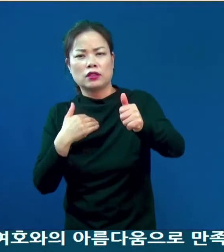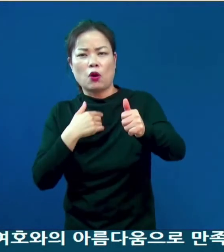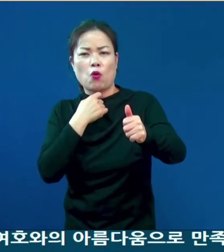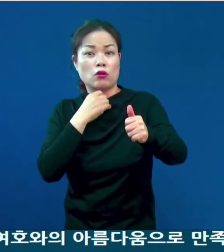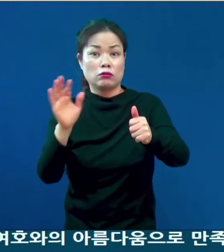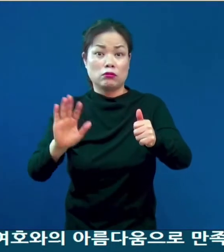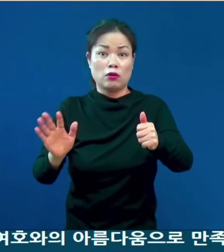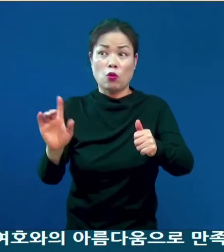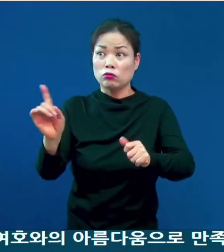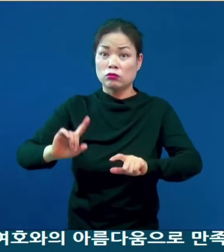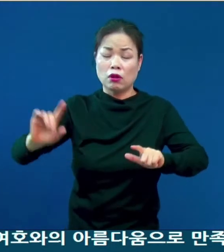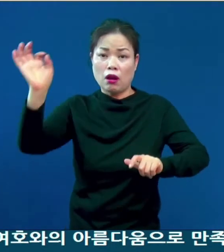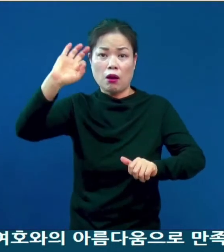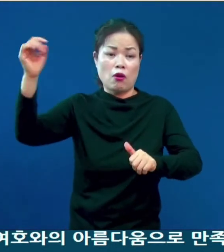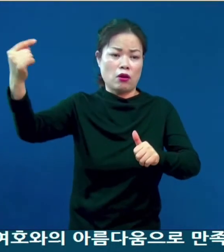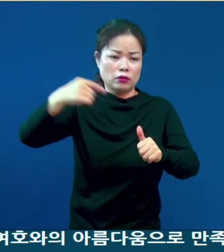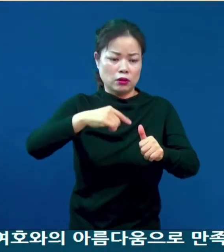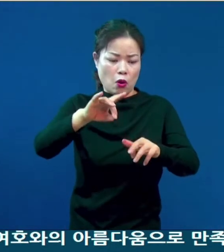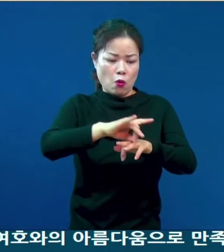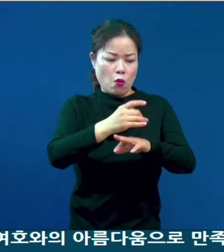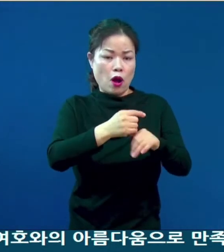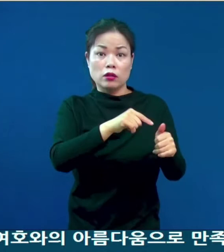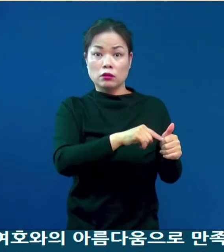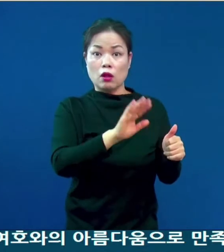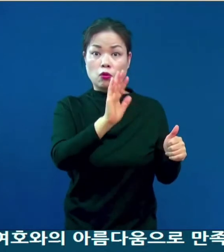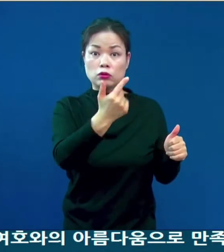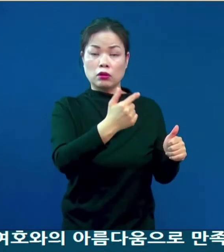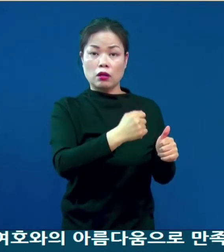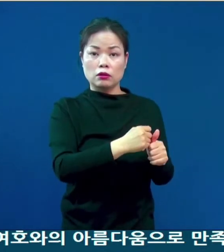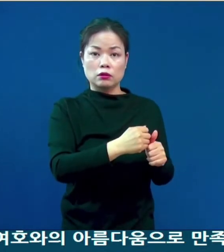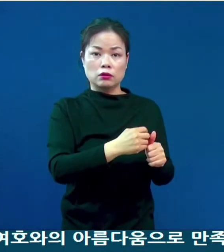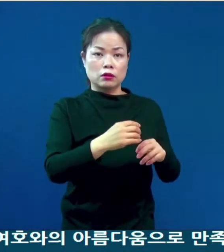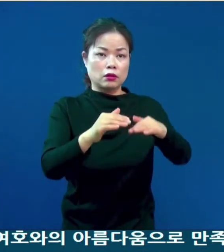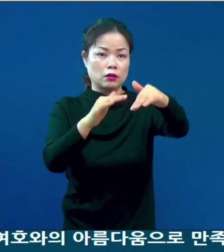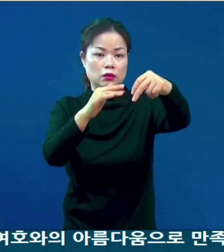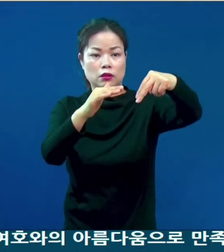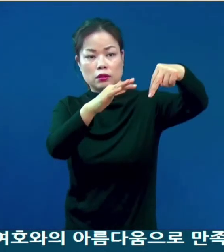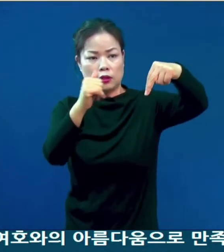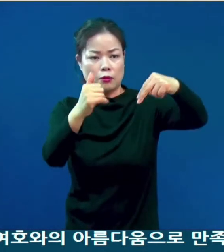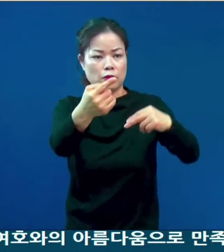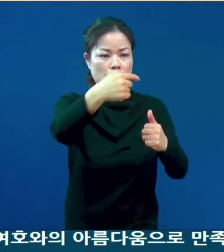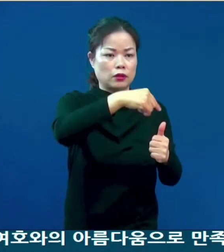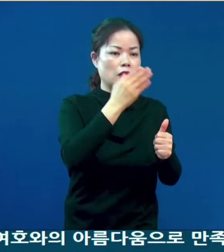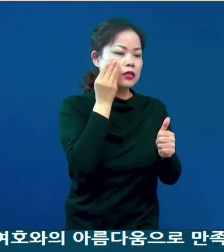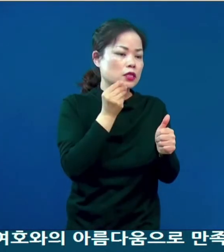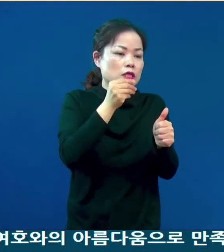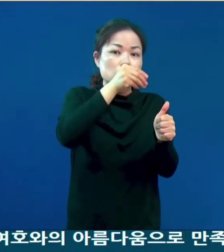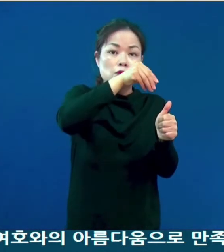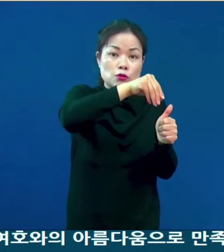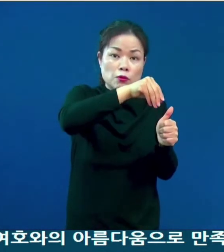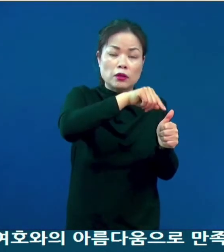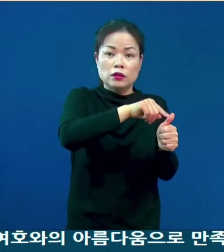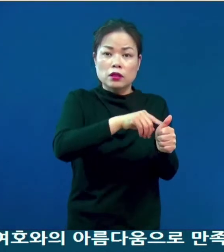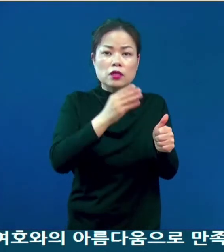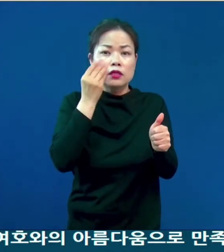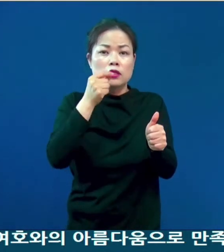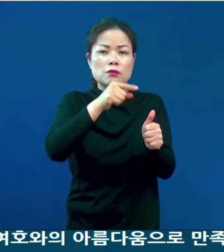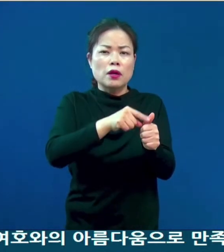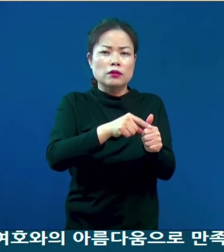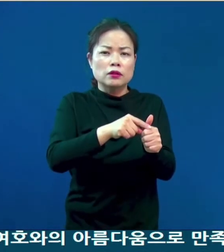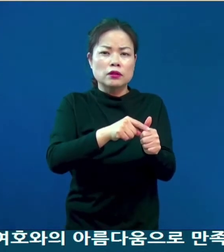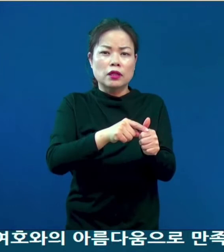원하지도 않았는데 어느 날 찾아오죠. 앞으로 왕이 될 것이라고 기름 부음을 받습니다. 기름 부음을 받고 나면